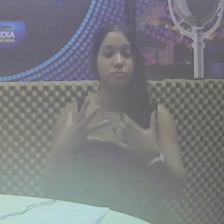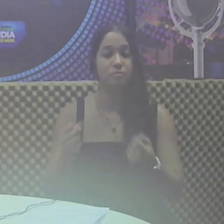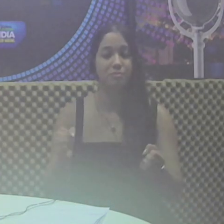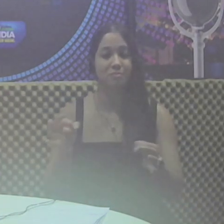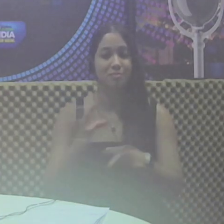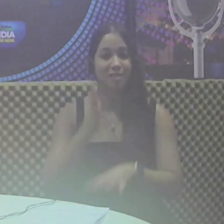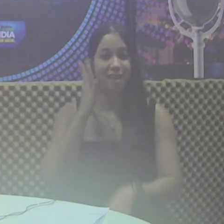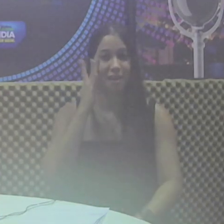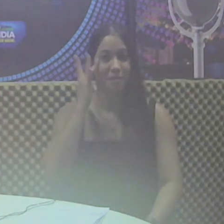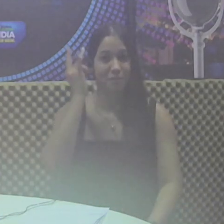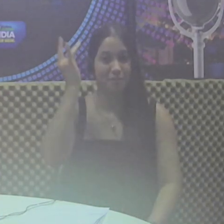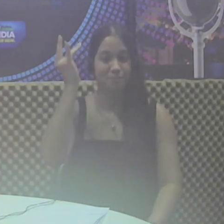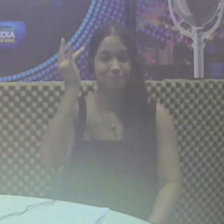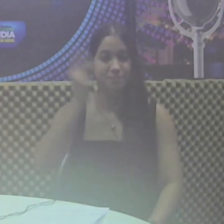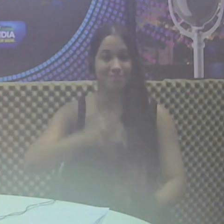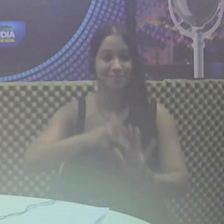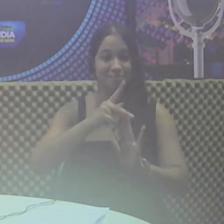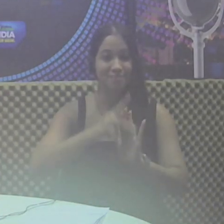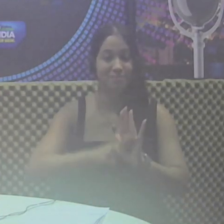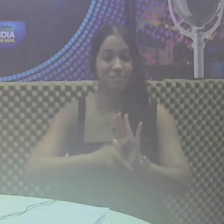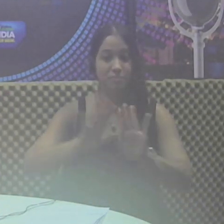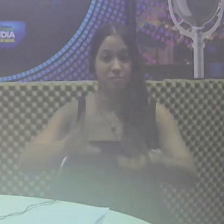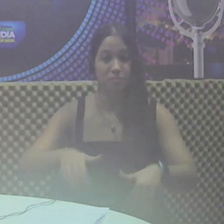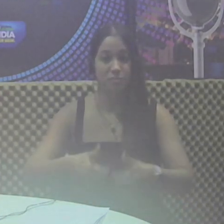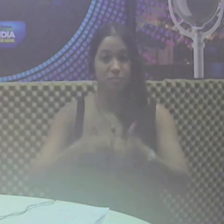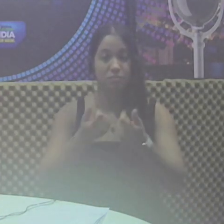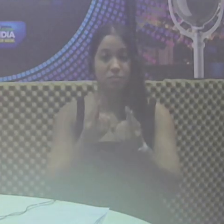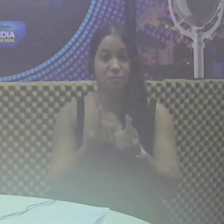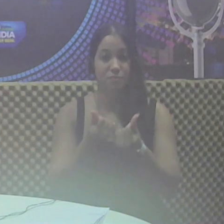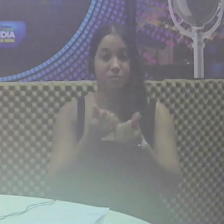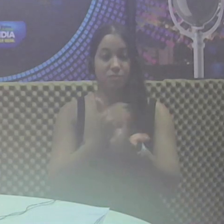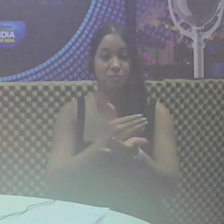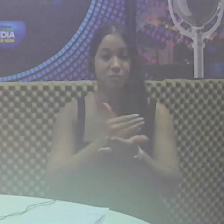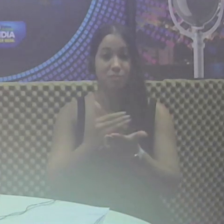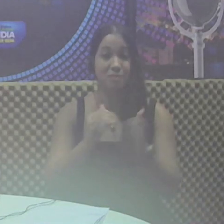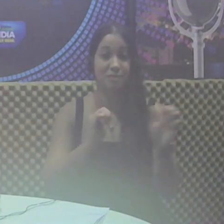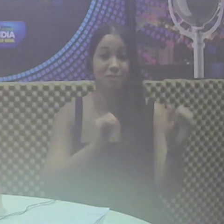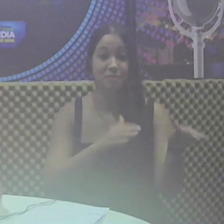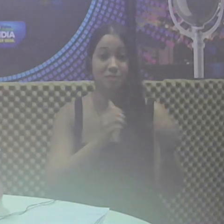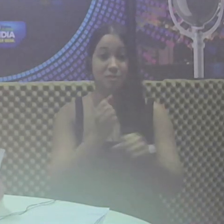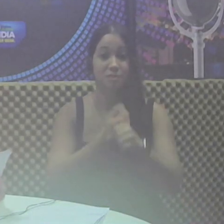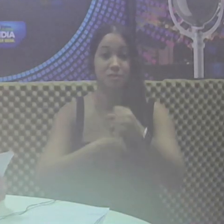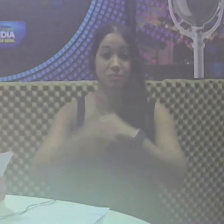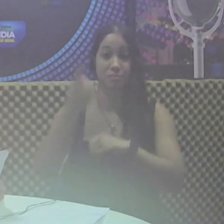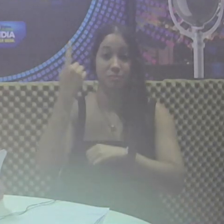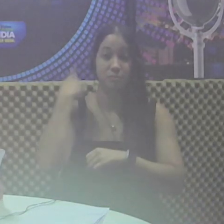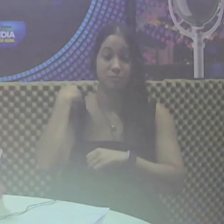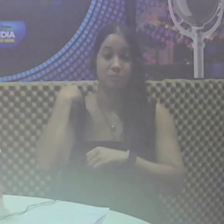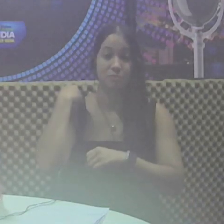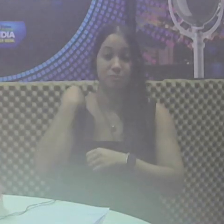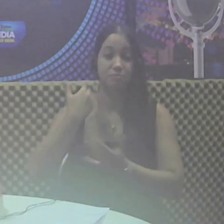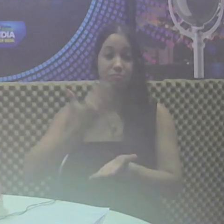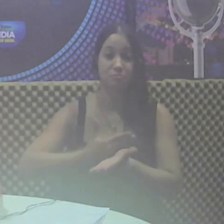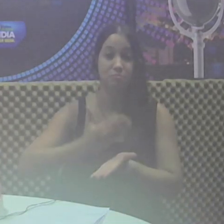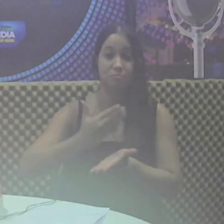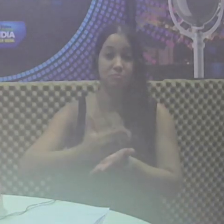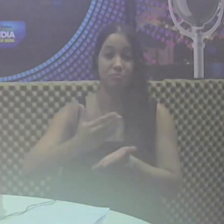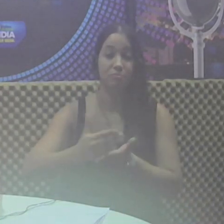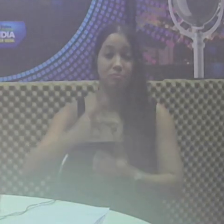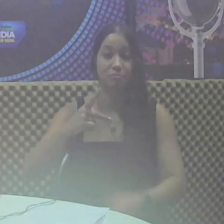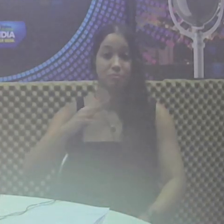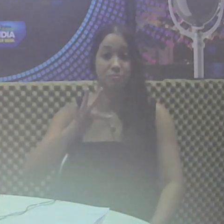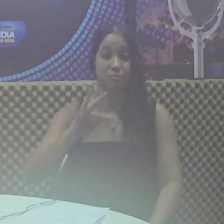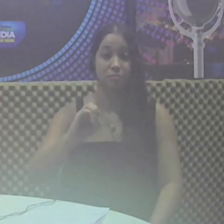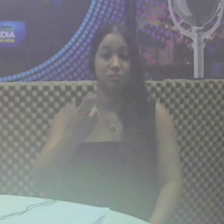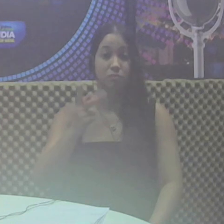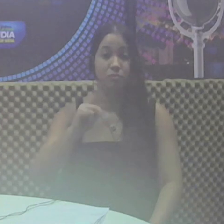amanhã. O programa de recuperação fiscal teve início em setembro do ano passado e contempla parcelamentos para pessoas físicas e